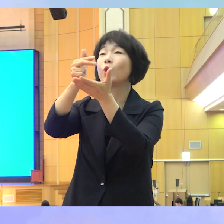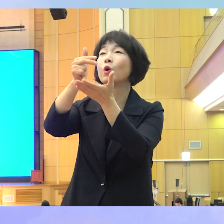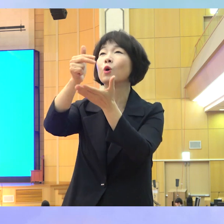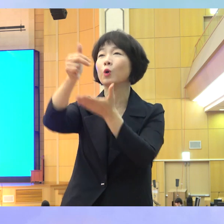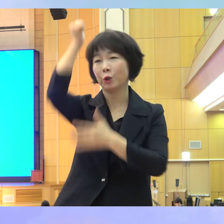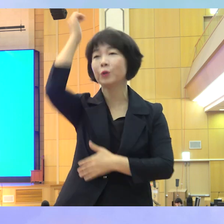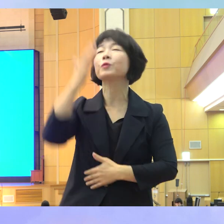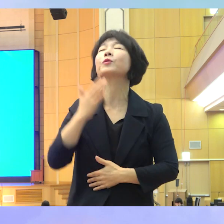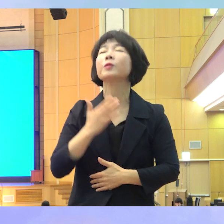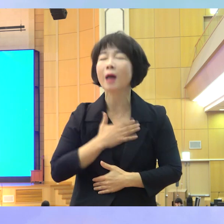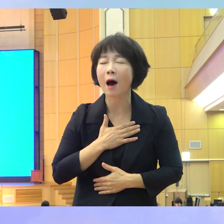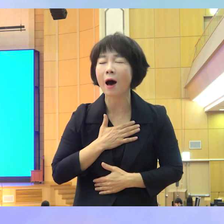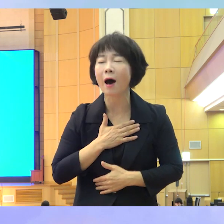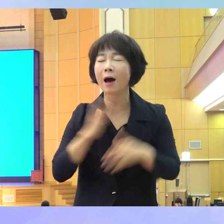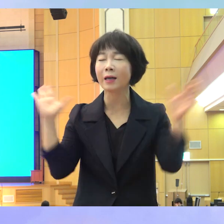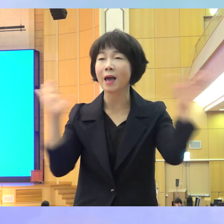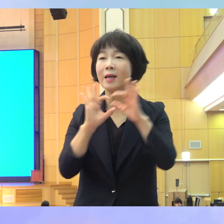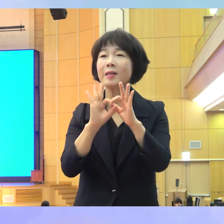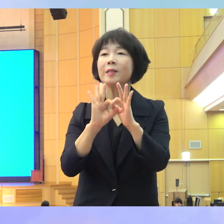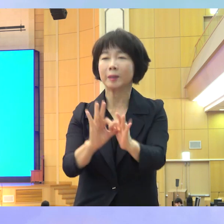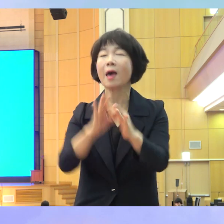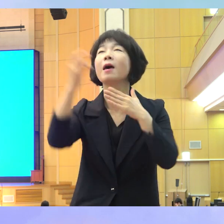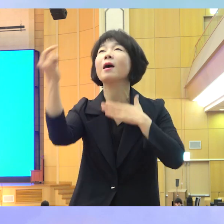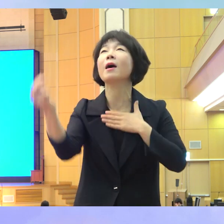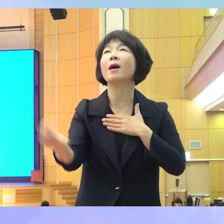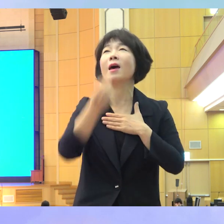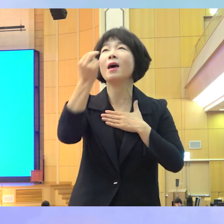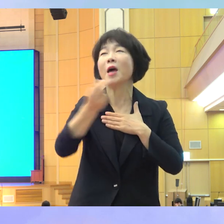내 주는 나의